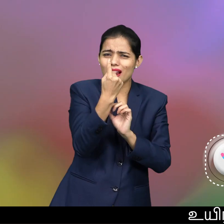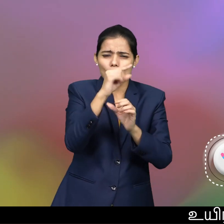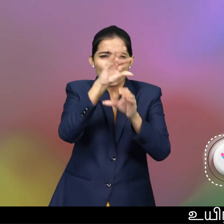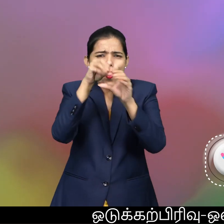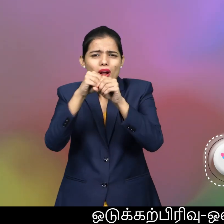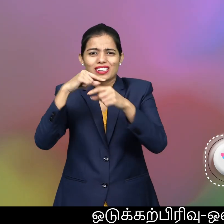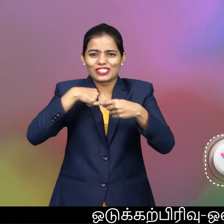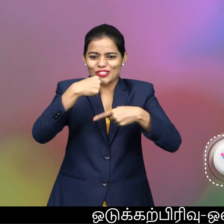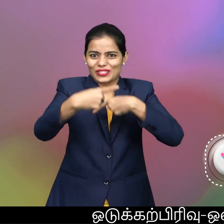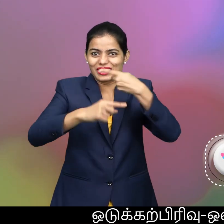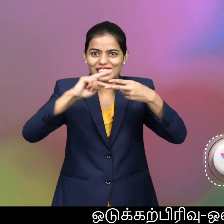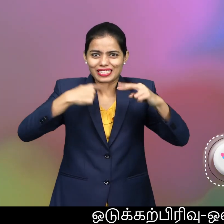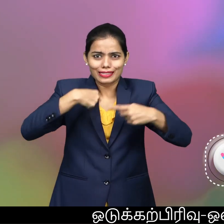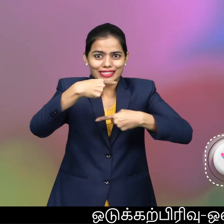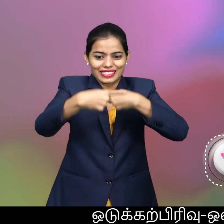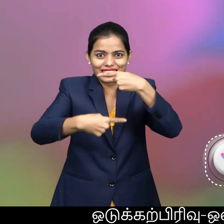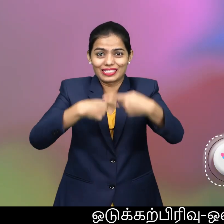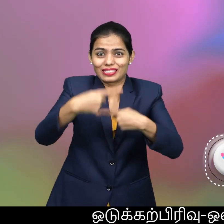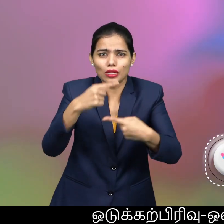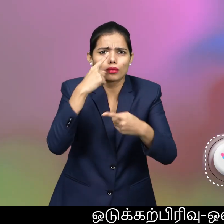உயிரணுக்கள் ஒடுக்கர் பிரிவு ஒன்றில் உருவாகின்றன.